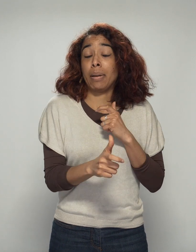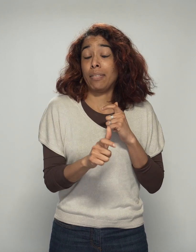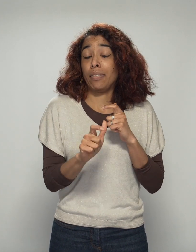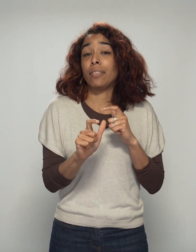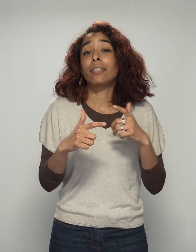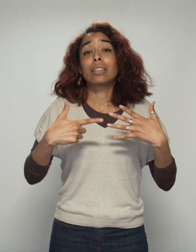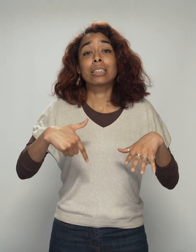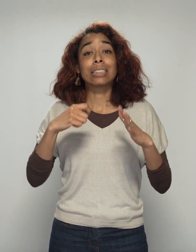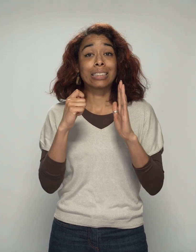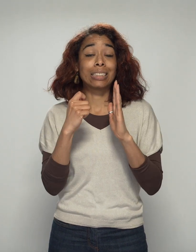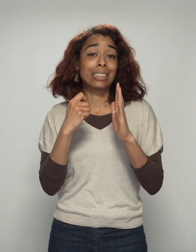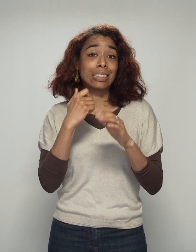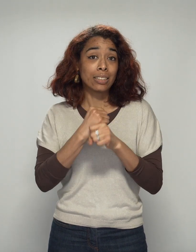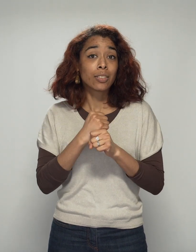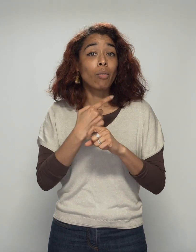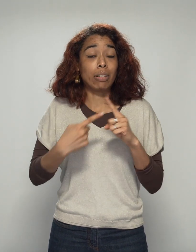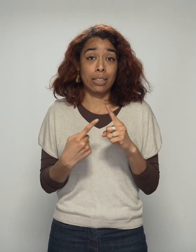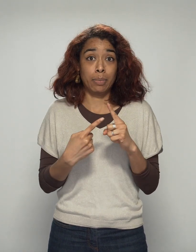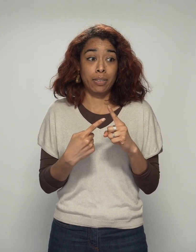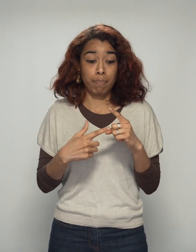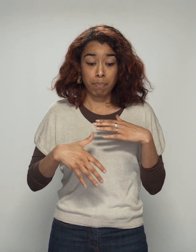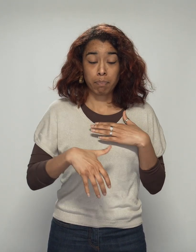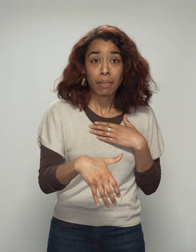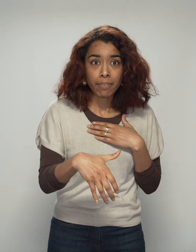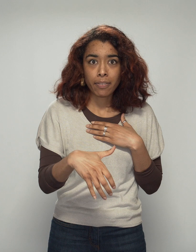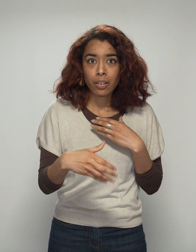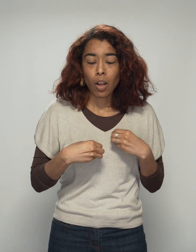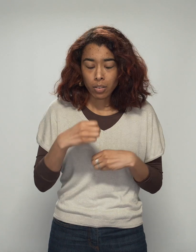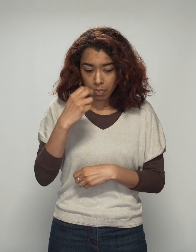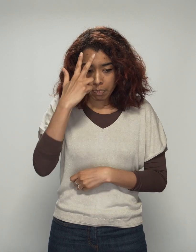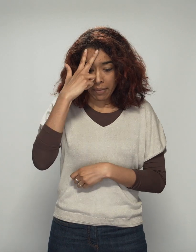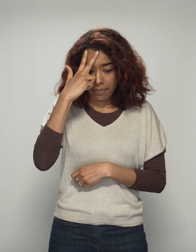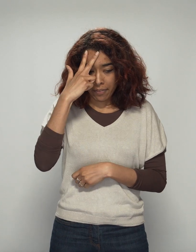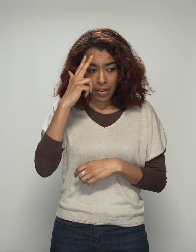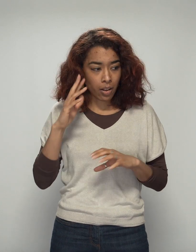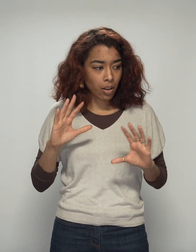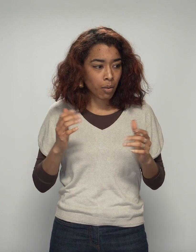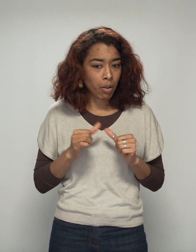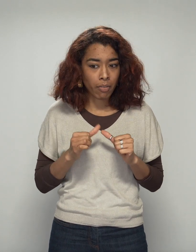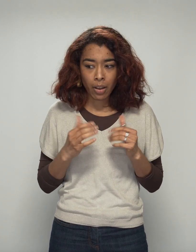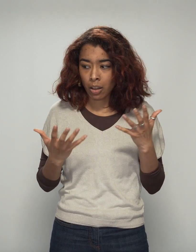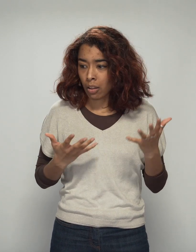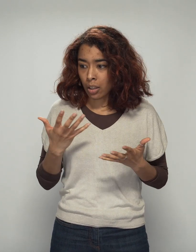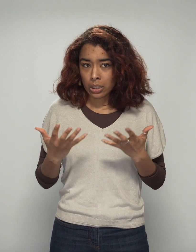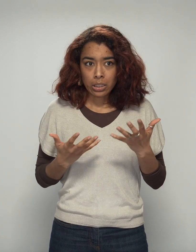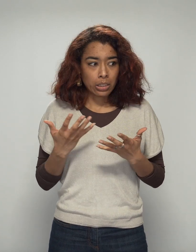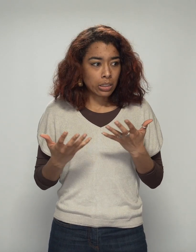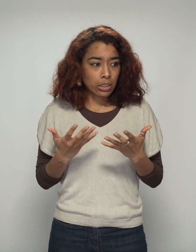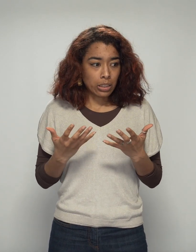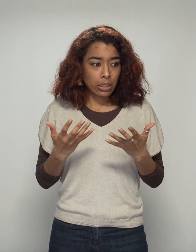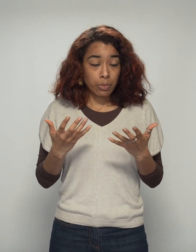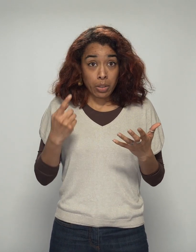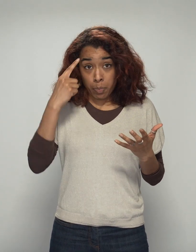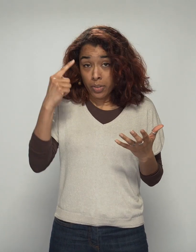je suis tombée enceinte à l'âge de 17 ans et demi. Et là, c'était le choc pour moi parce qu'à 17 ans et demi, être enceinte, je ne savais pas quoi faire